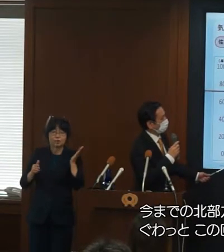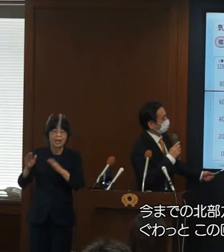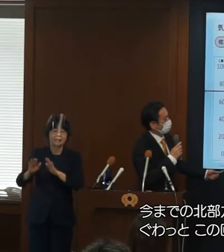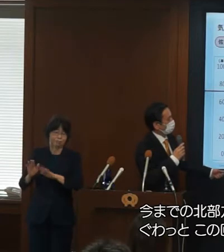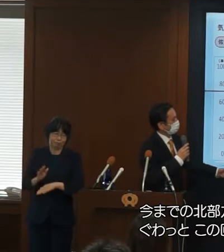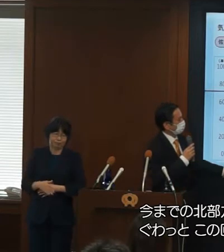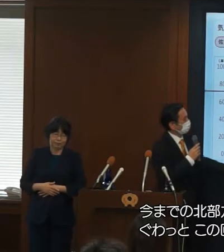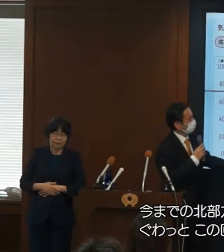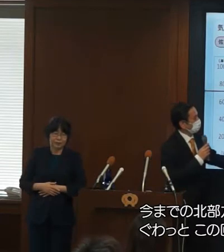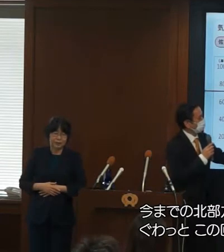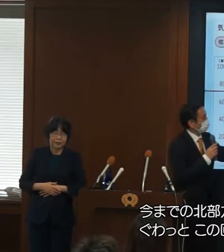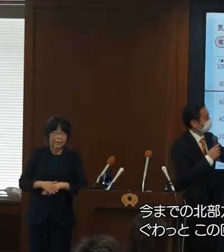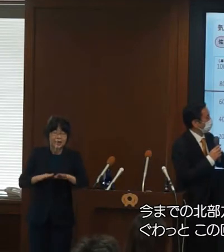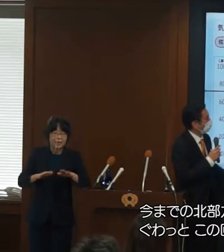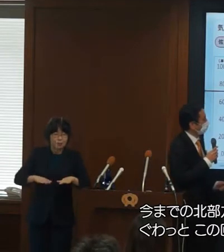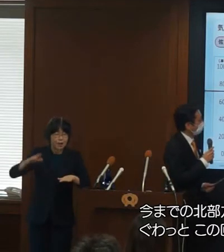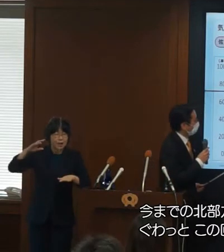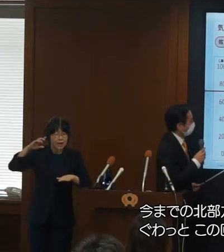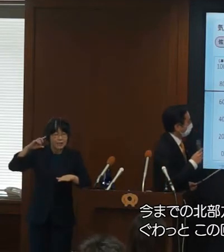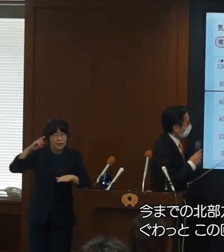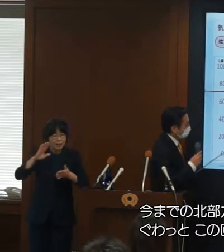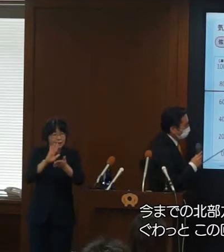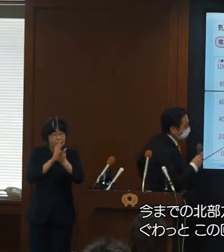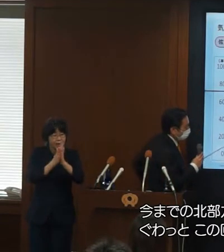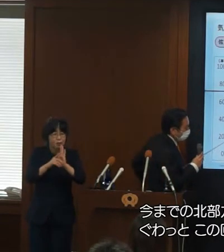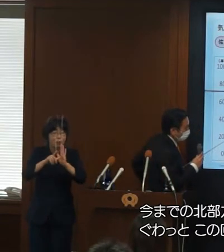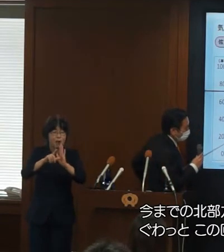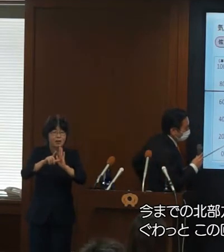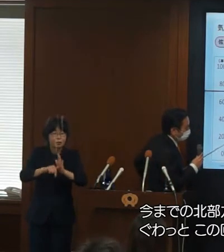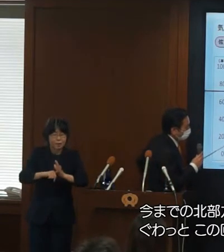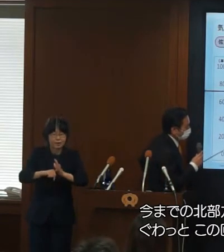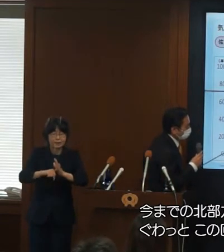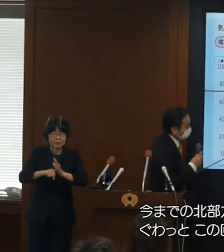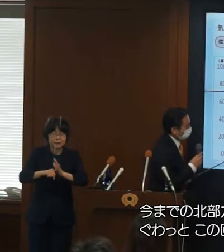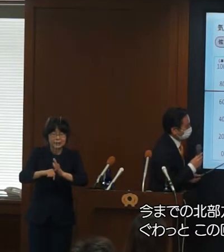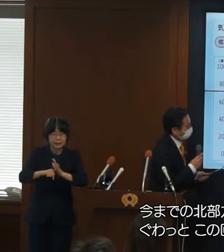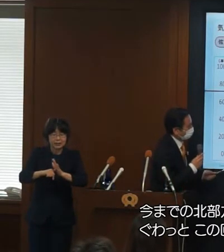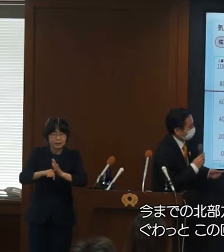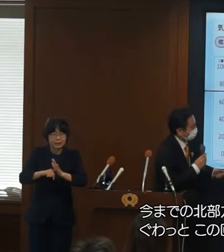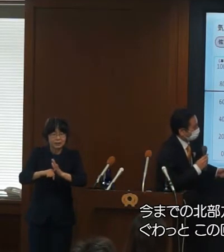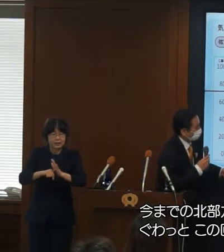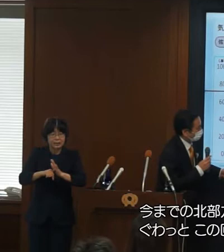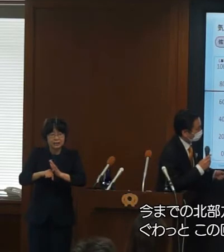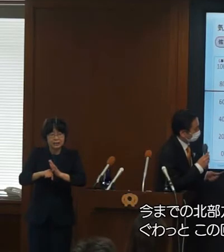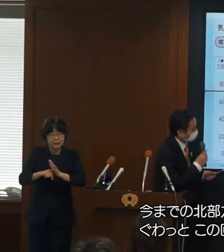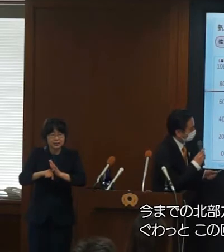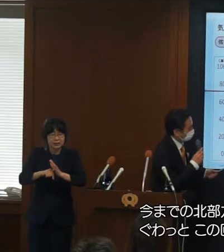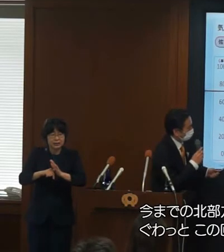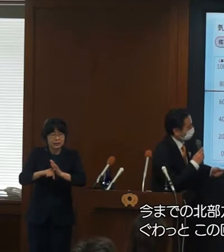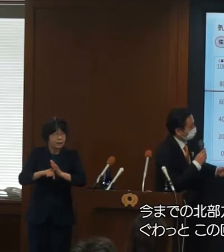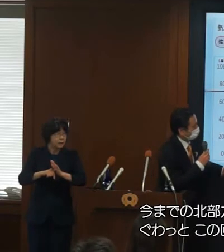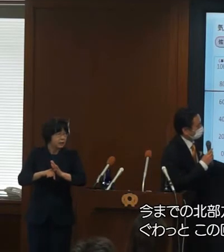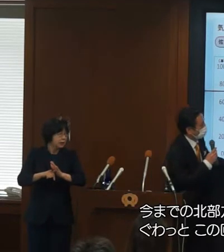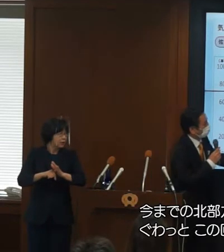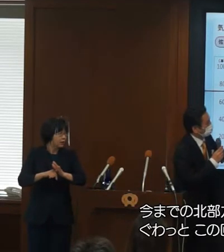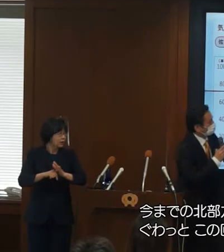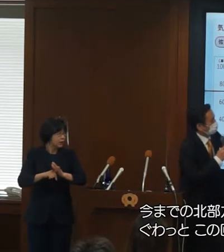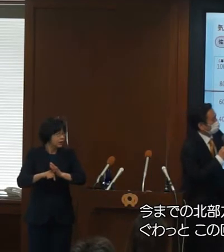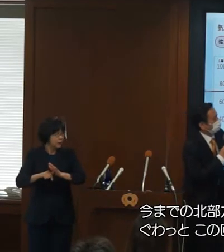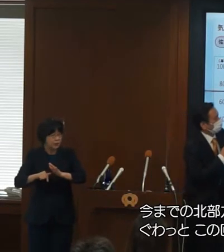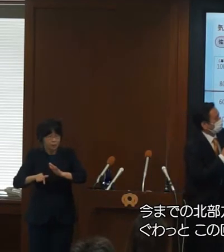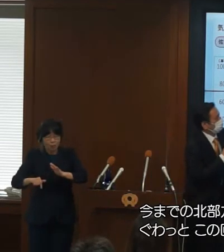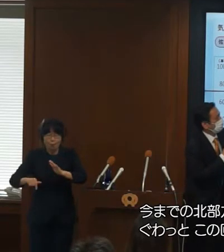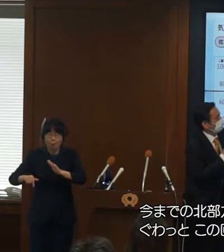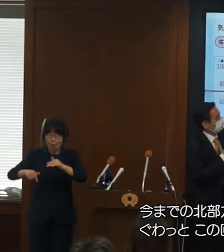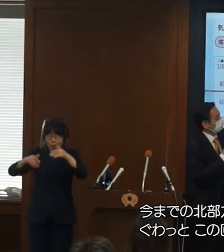もうよくこうやってその回数は今までの北部九州と違って佐賀と違ってこうぐわっとこの